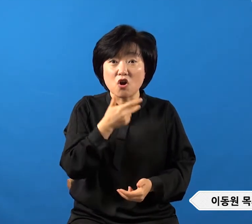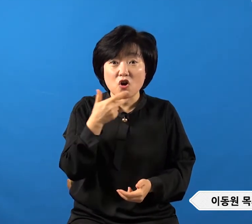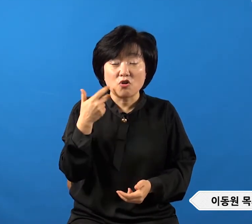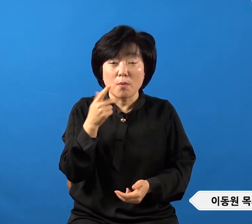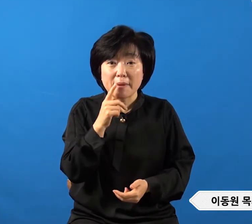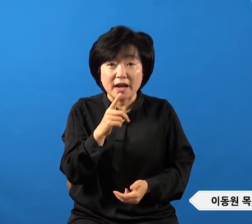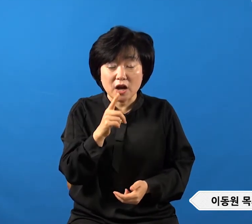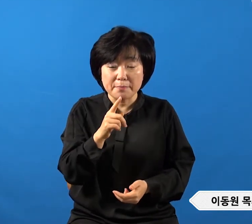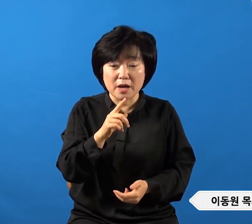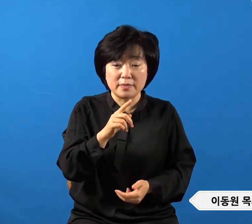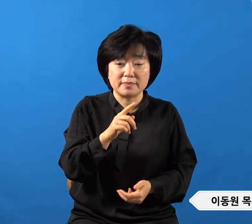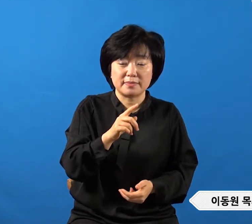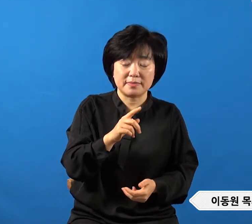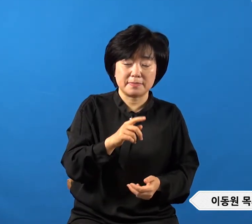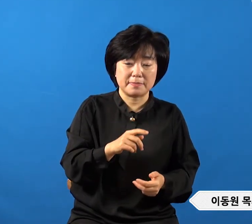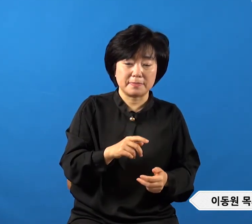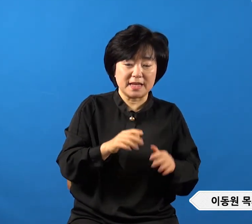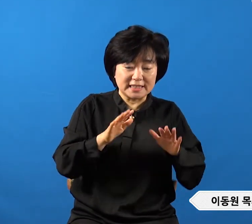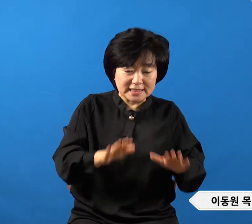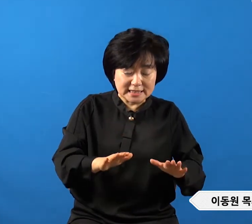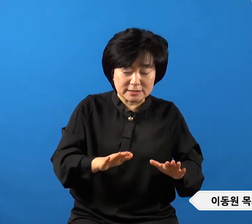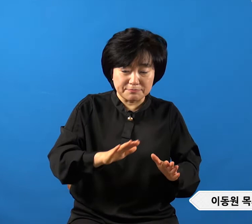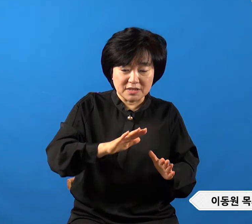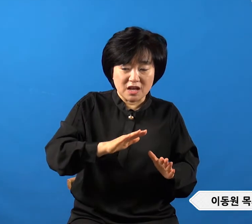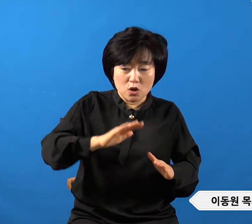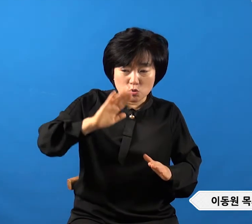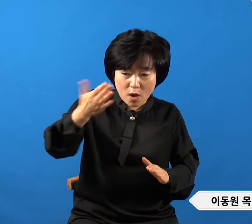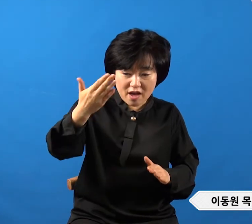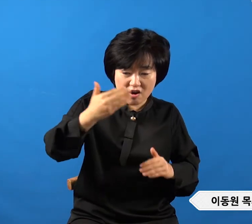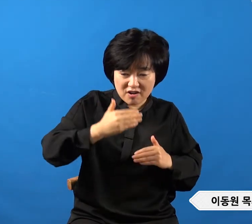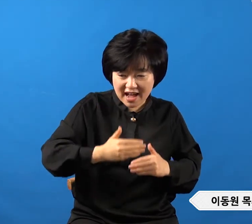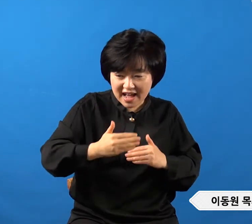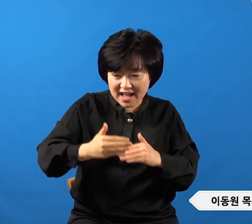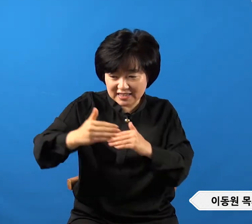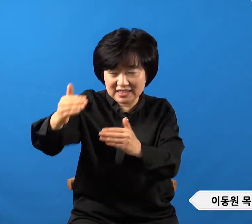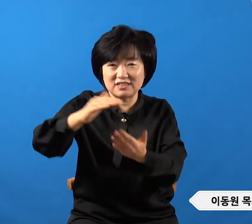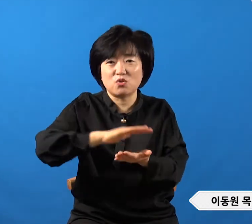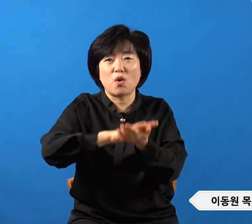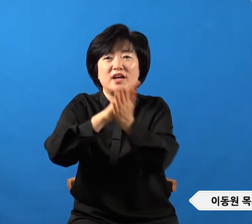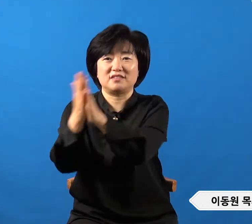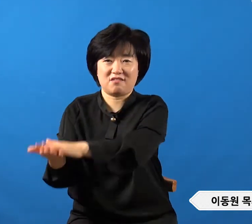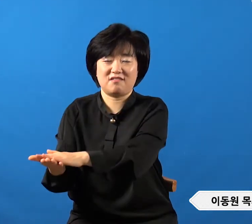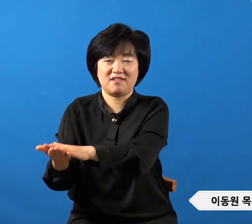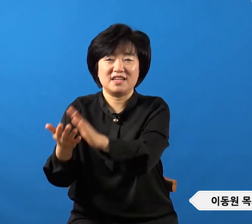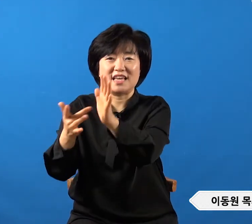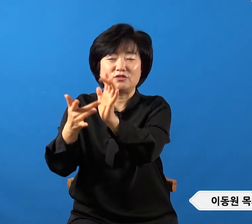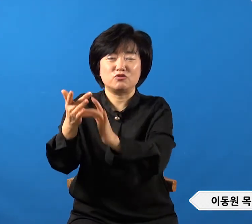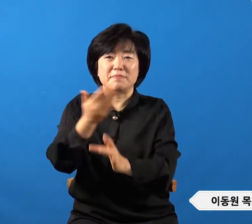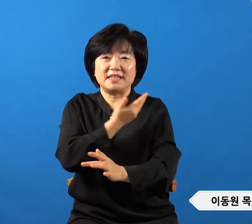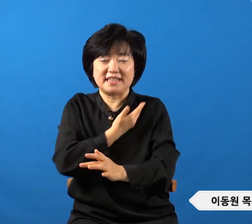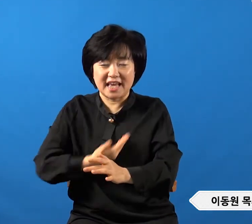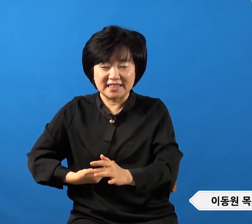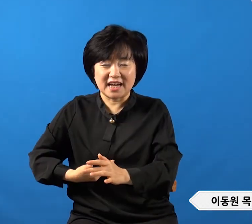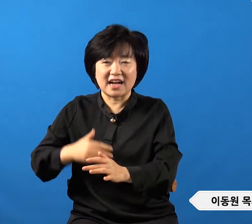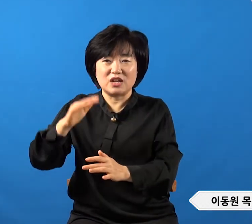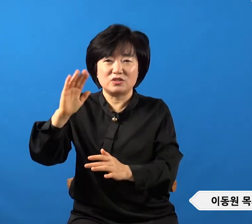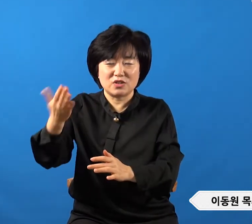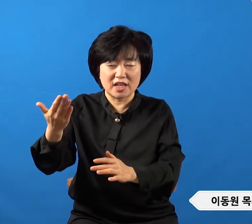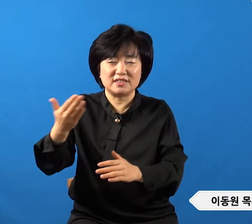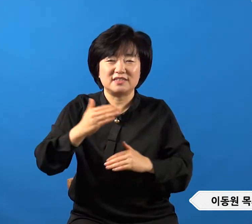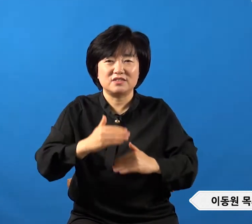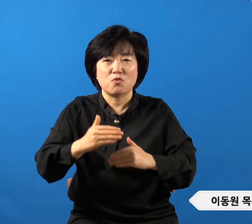영어로 말하면 becoming process, 되어감의 과정. 예수님의 제자가 끊임없이 되어가는 과정, 이게